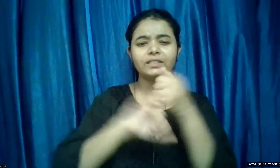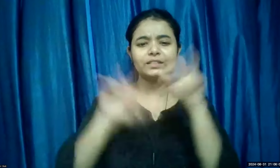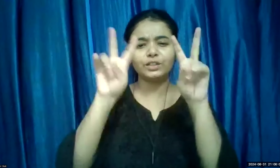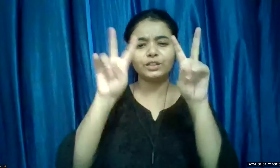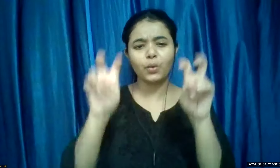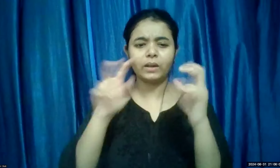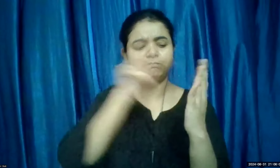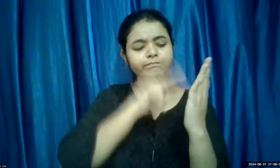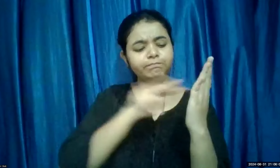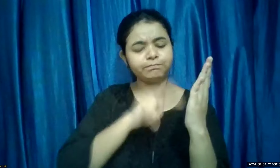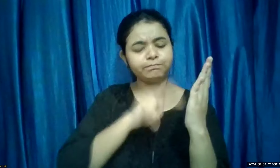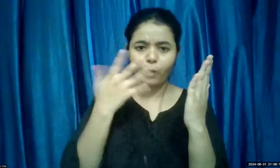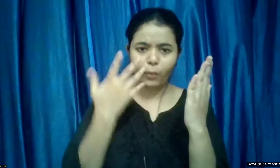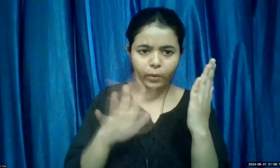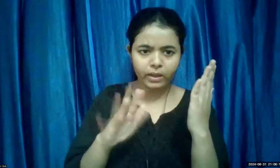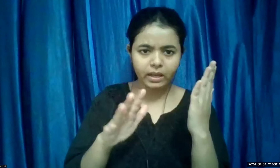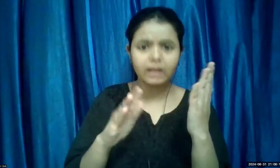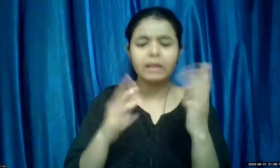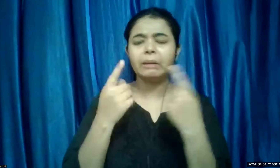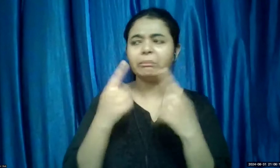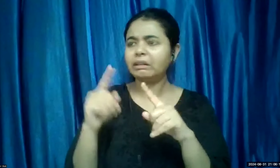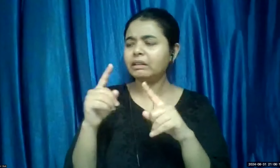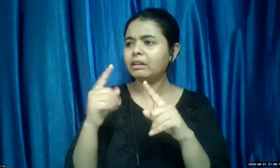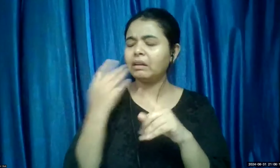लेकिन बहुत समय के बाद, लगभग